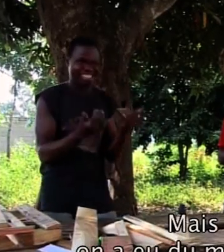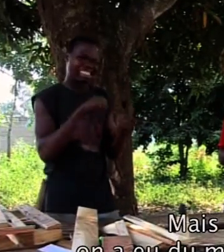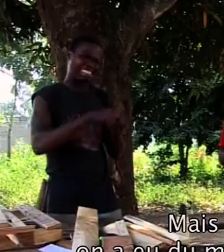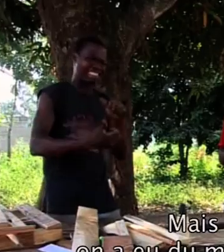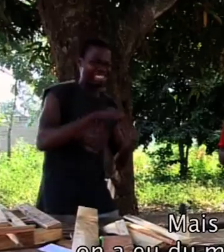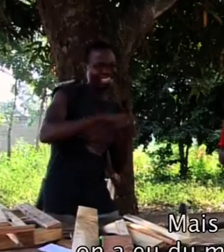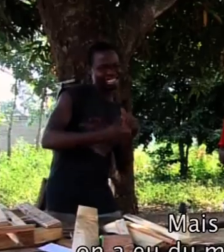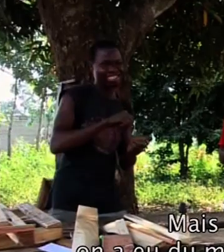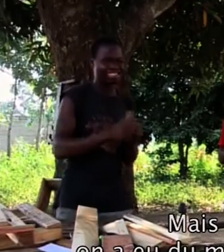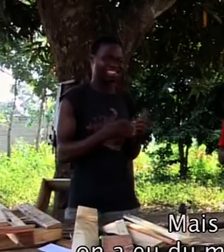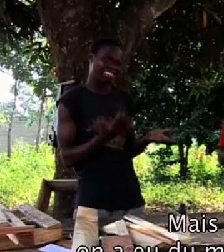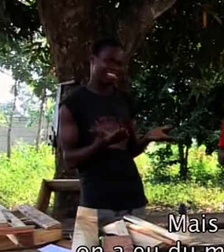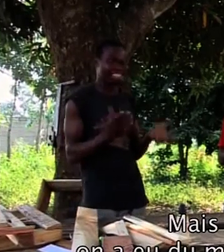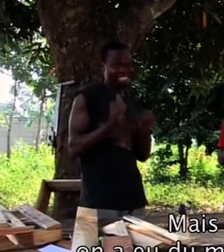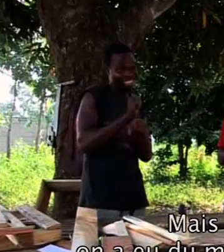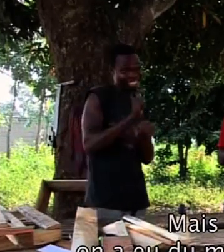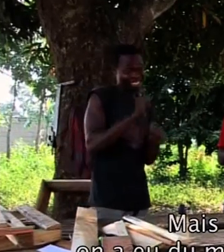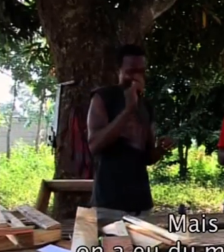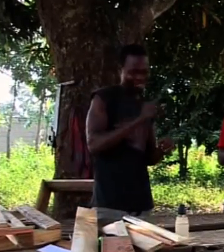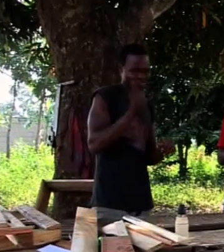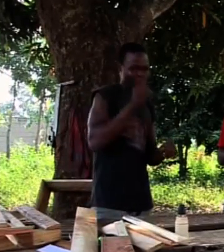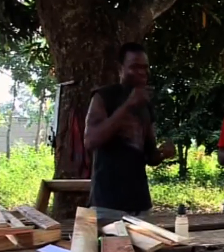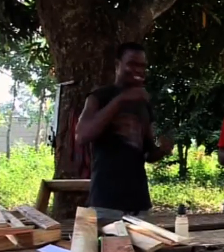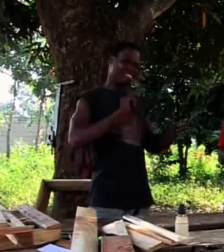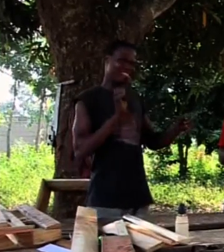3e, on a un peu de difficulté à continuer.